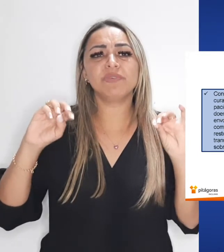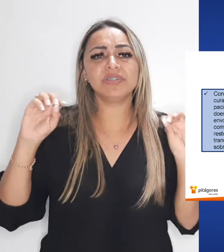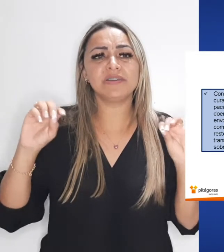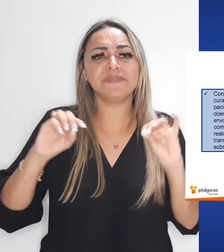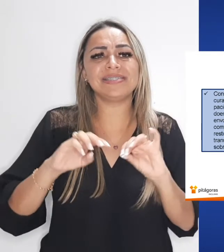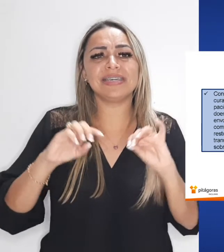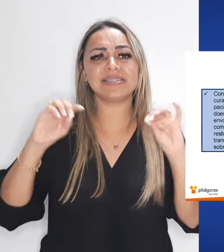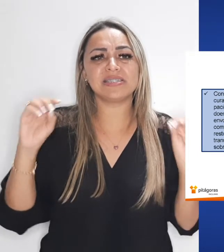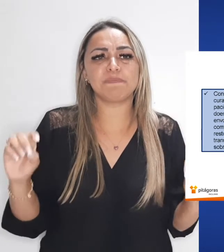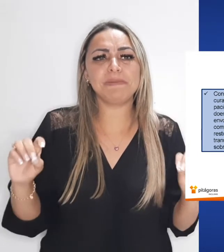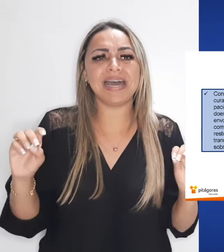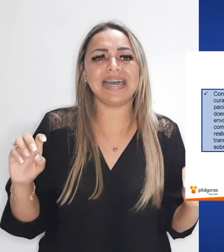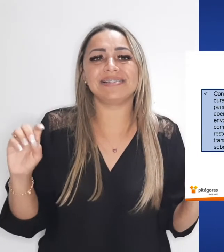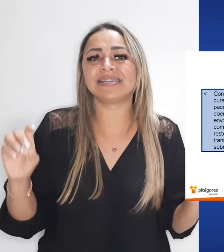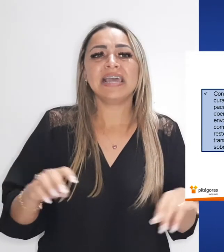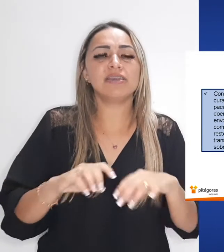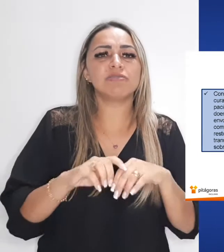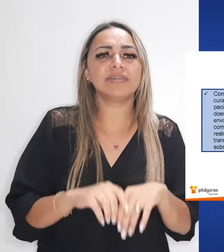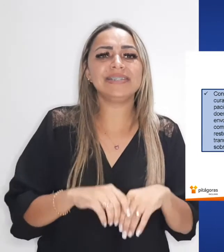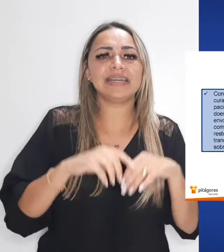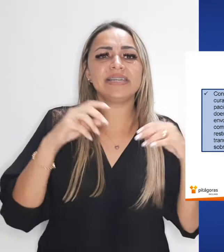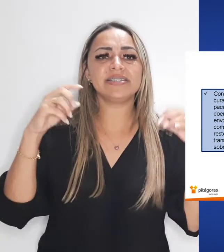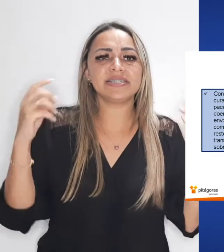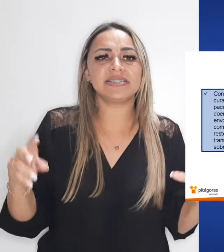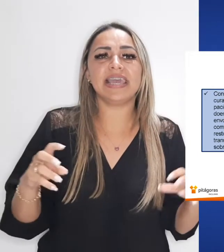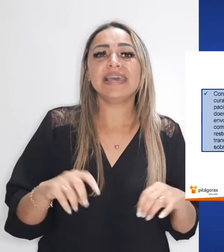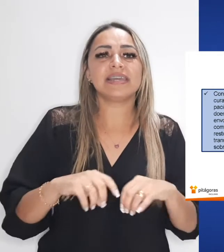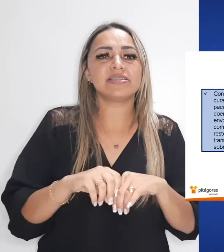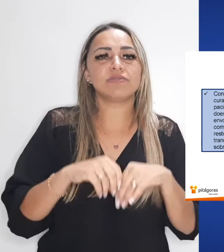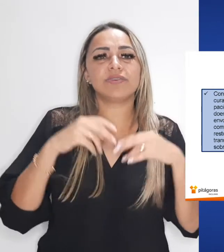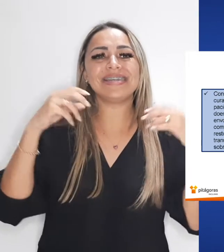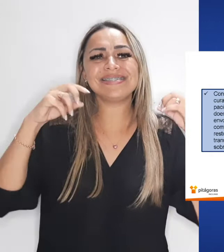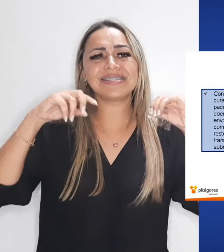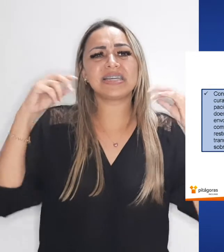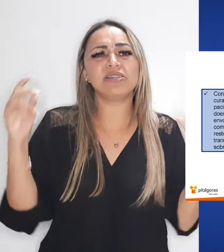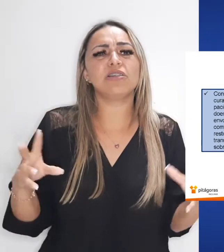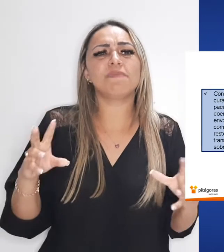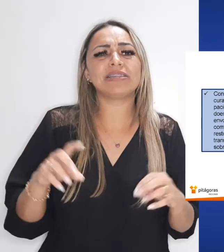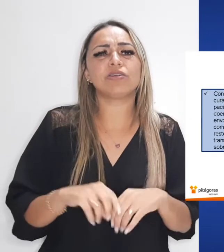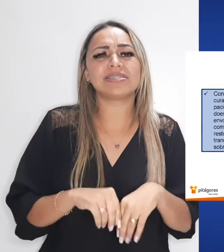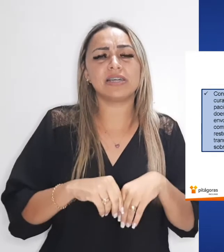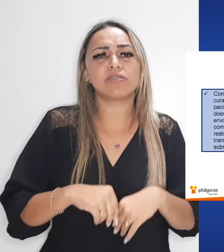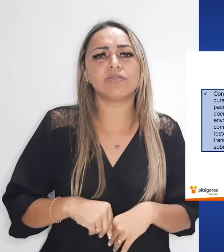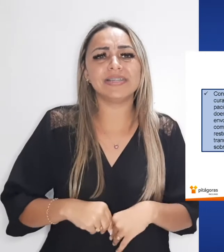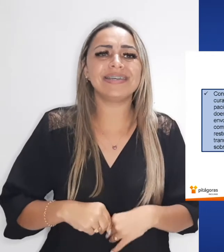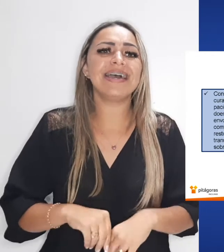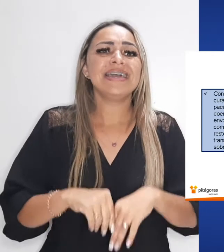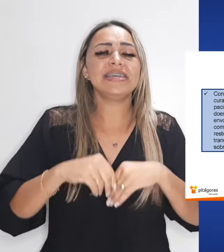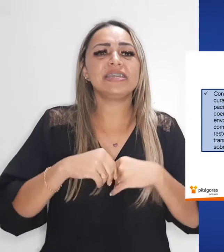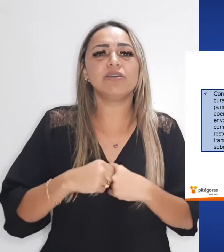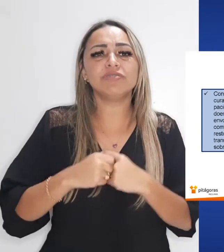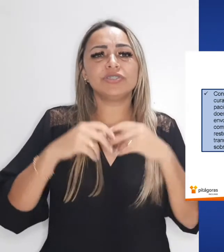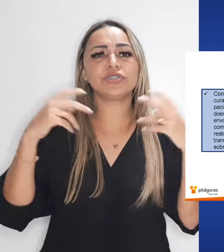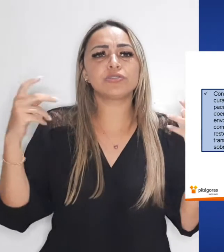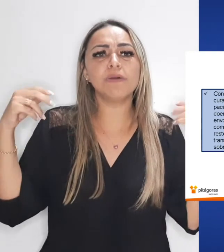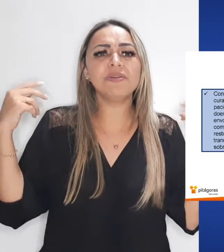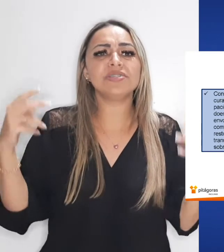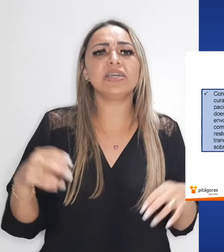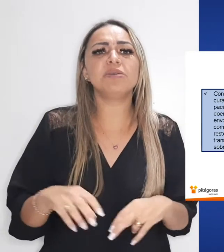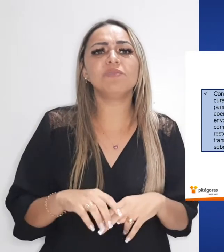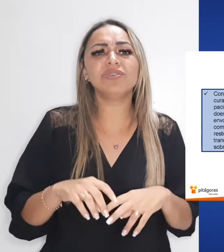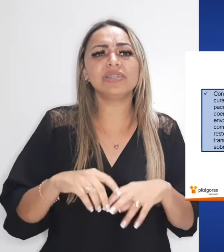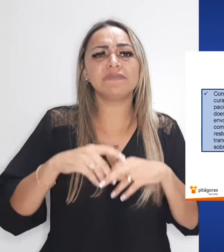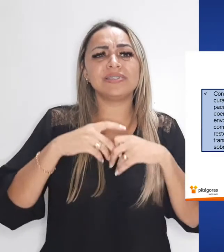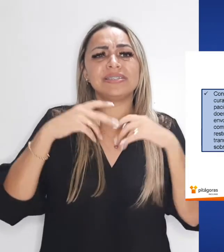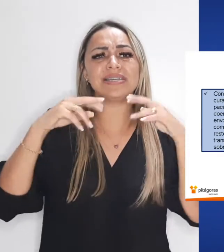para imunodeficiências primárias, incluindo a DGC, que são doenças granulomatosas crônicas e que é um distúrbio